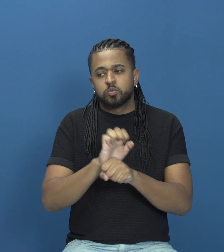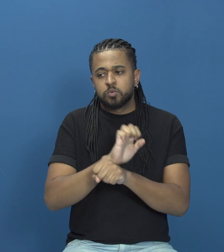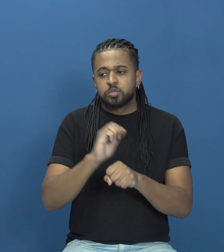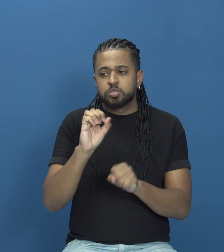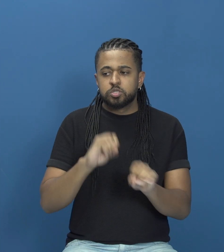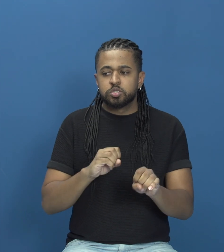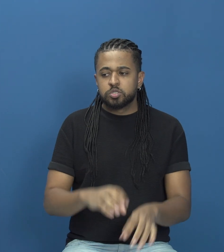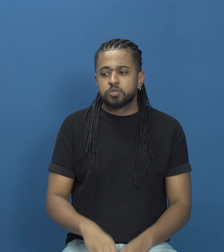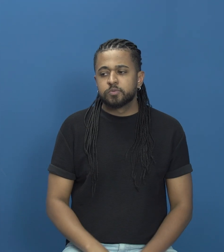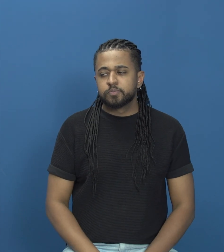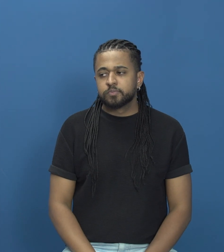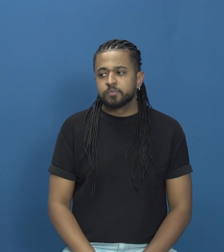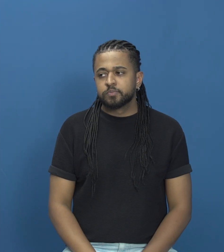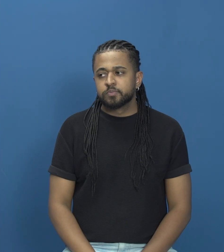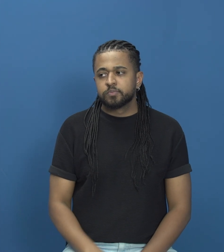estaduais de ensino.